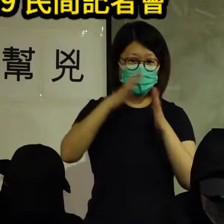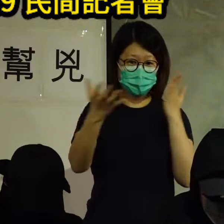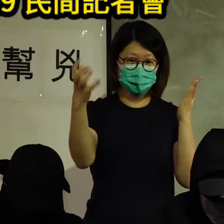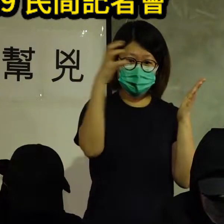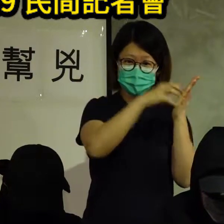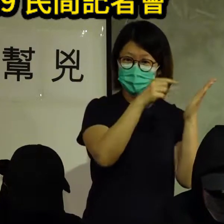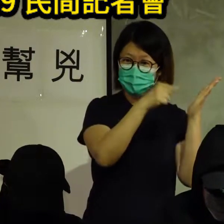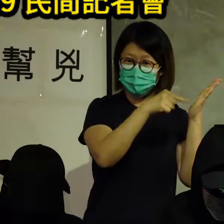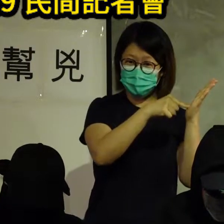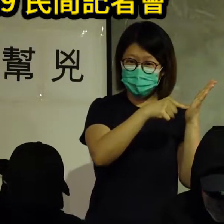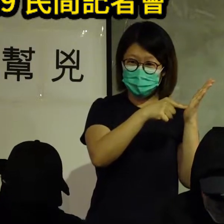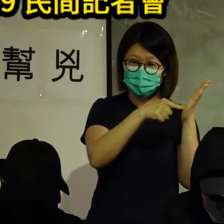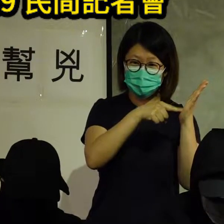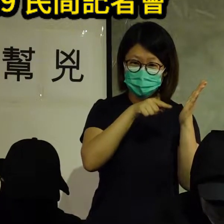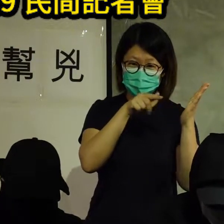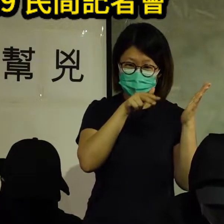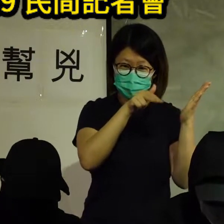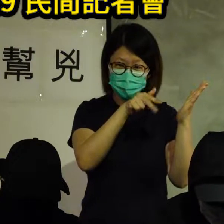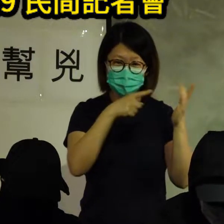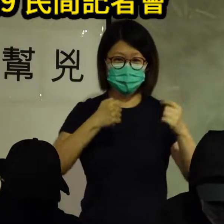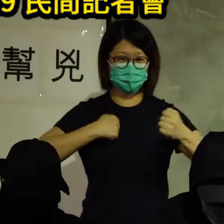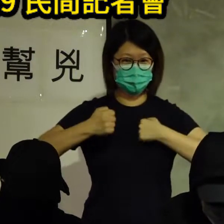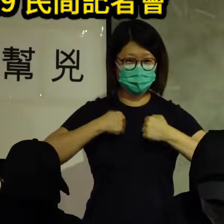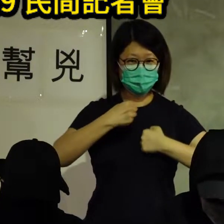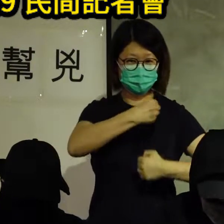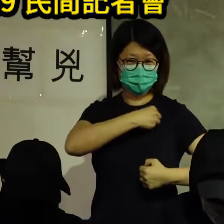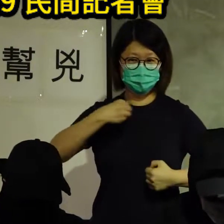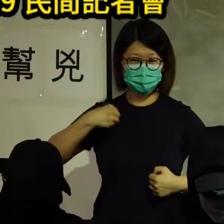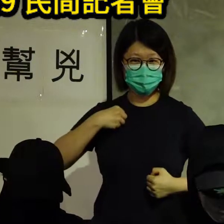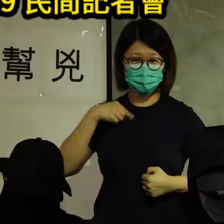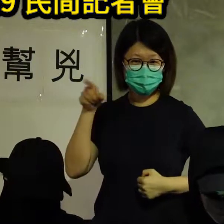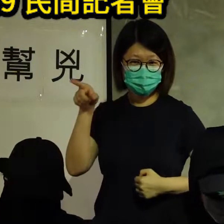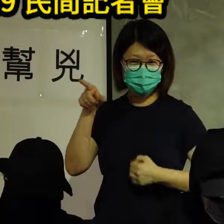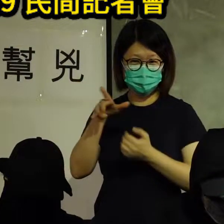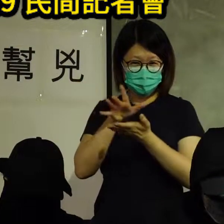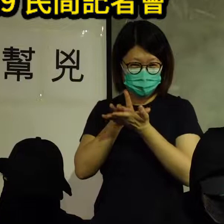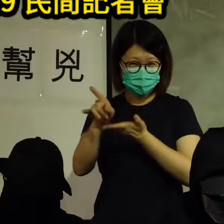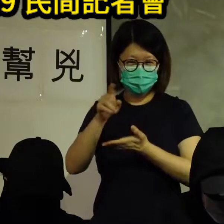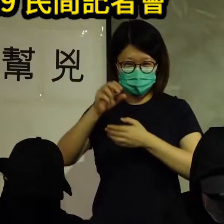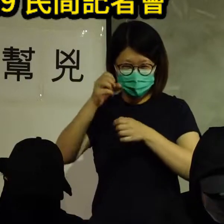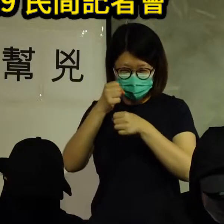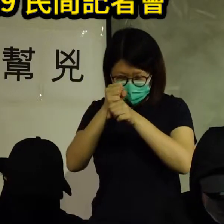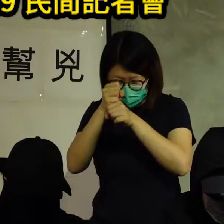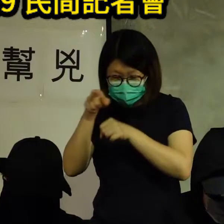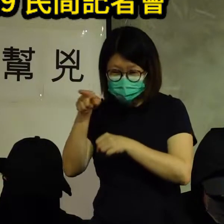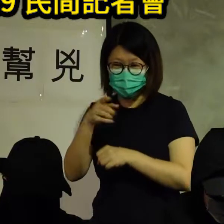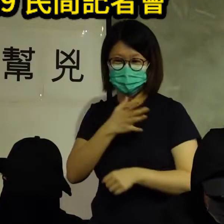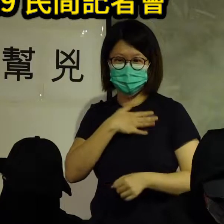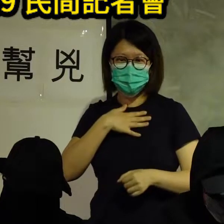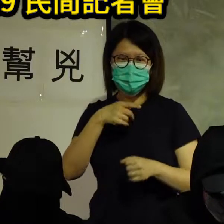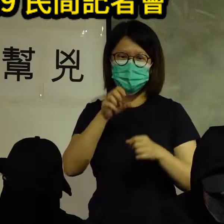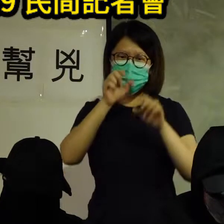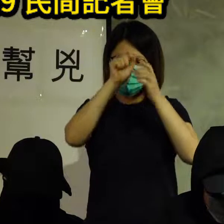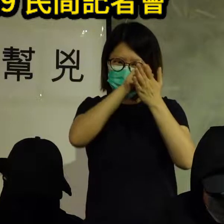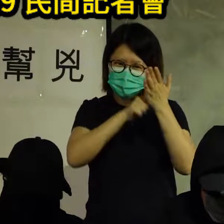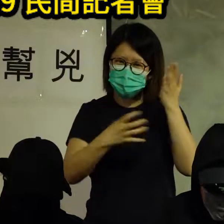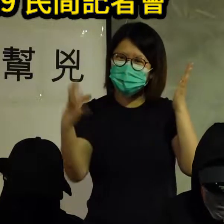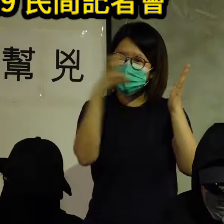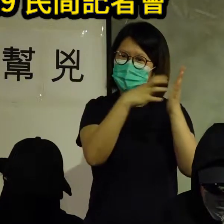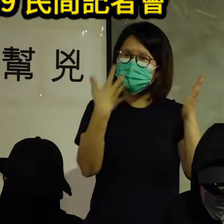圳位置低頭認錯撤稿 判若兩人不禁令人心寒